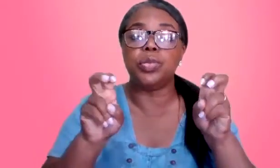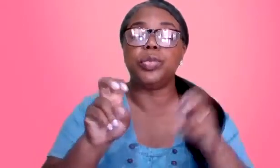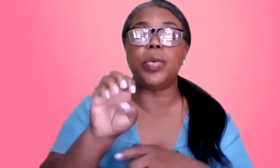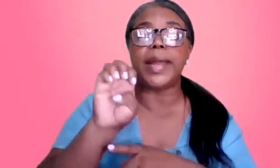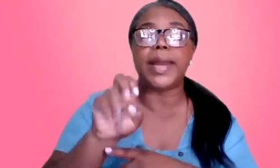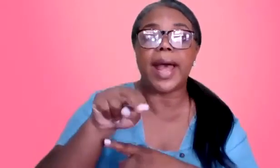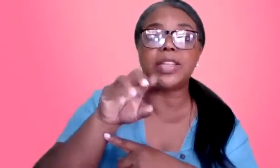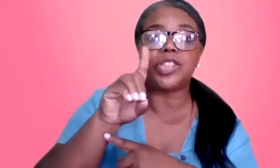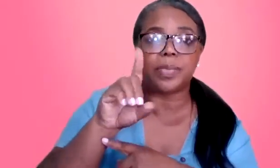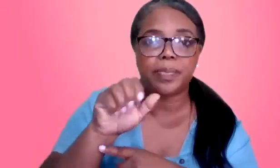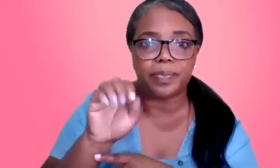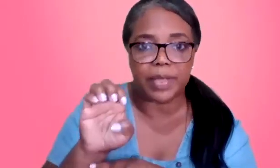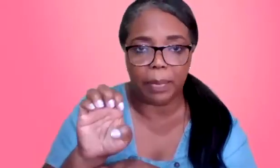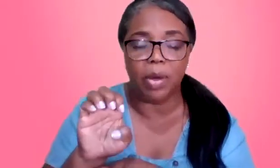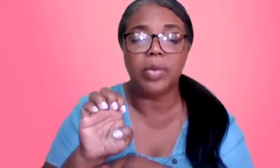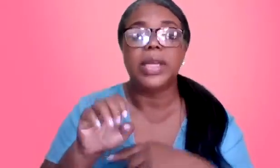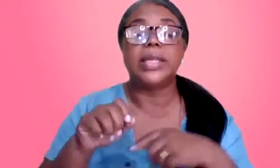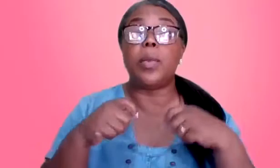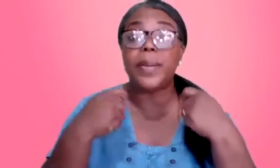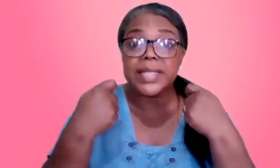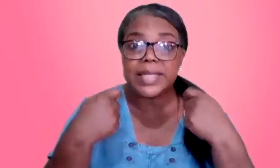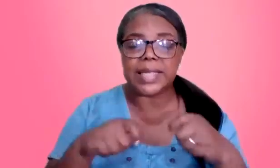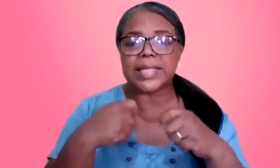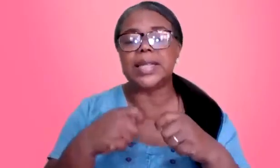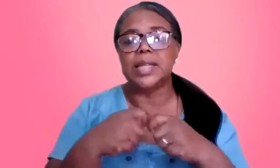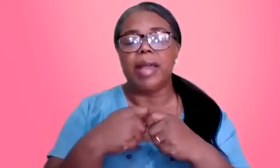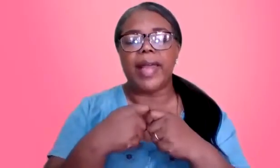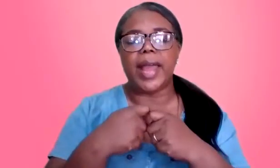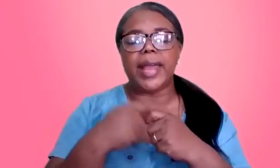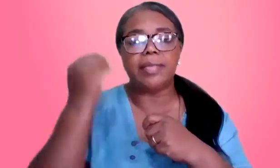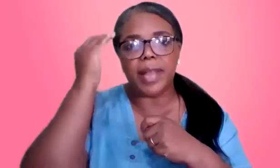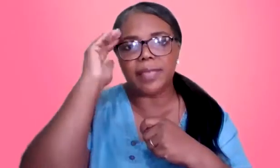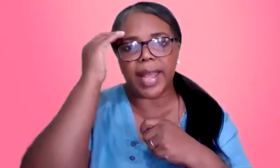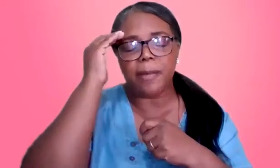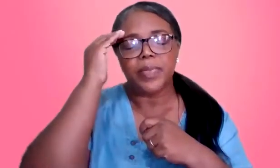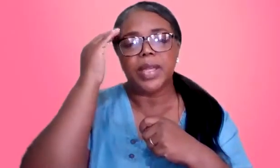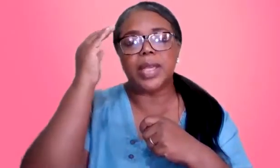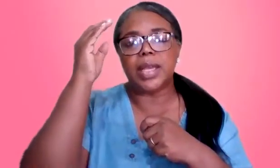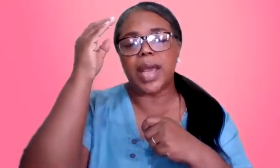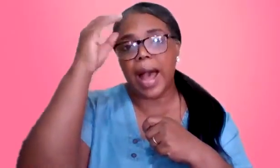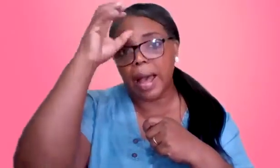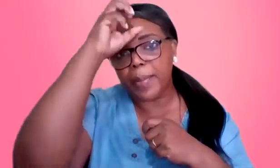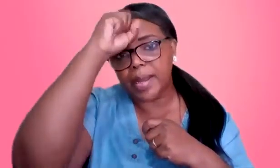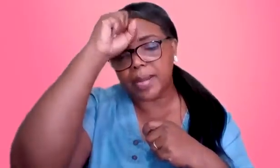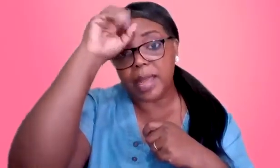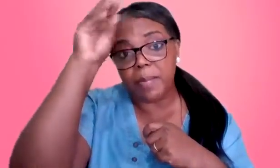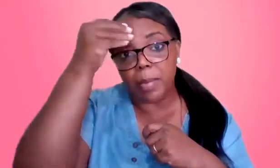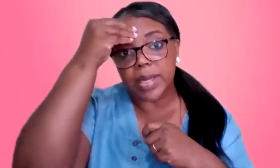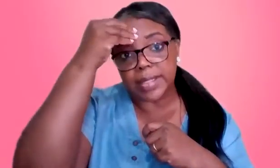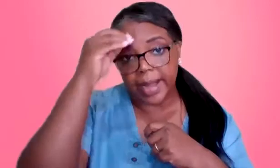do ENAD, tá bom? Então, precisa entender e aprender e memorizar